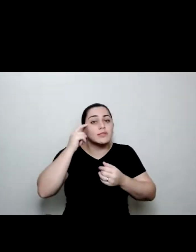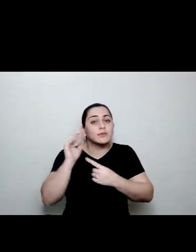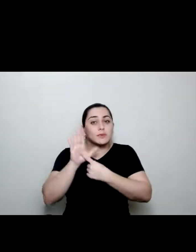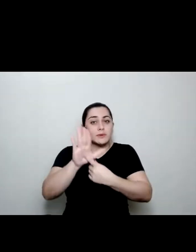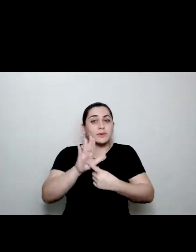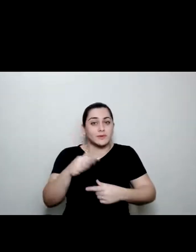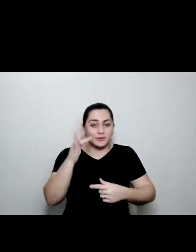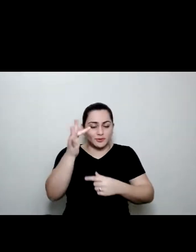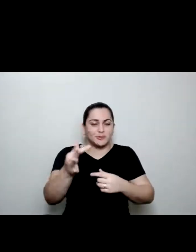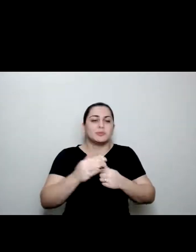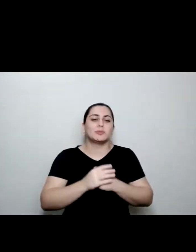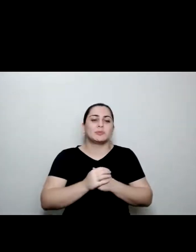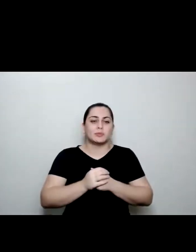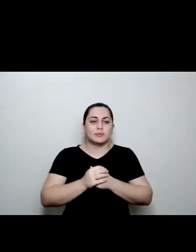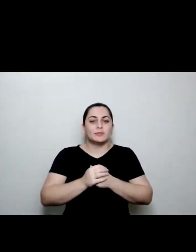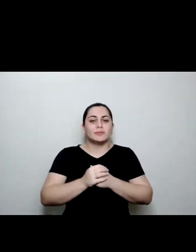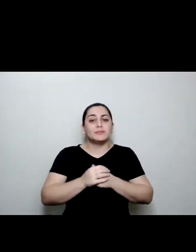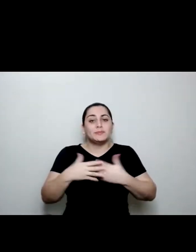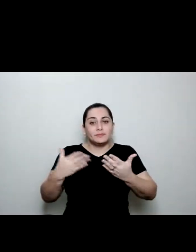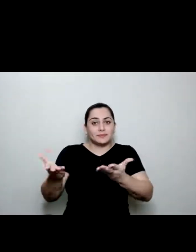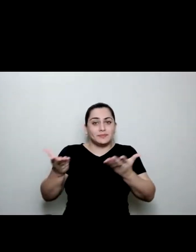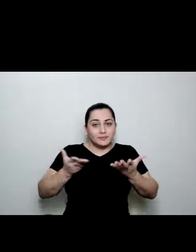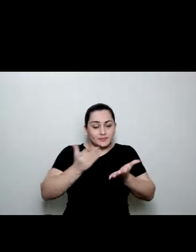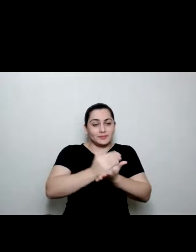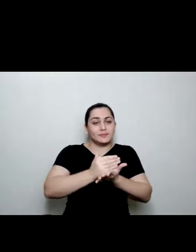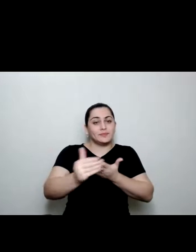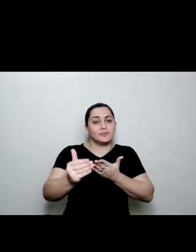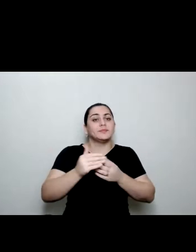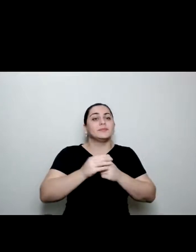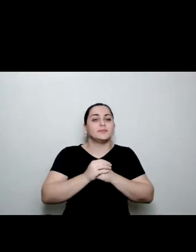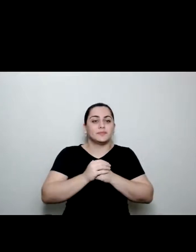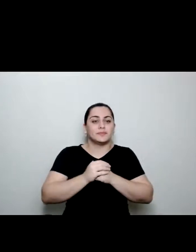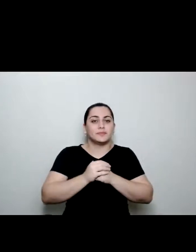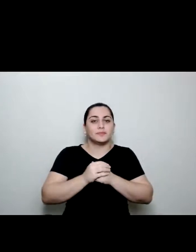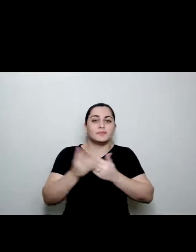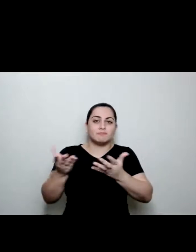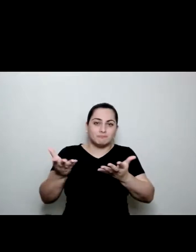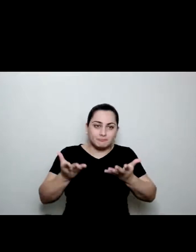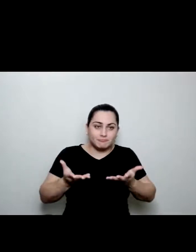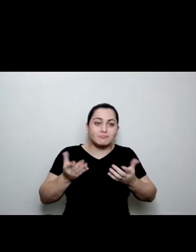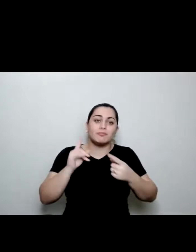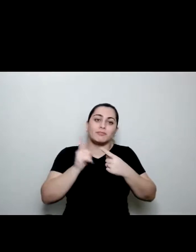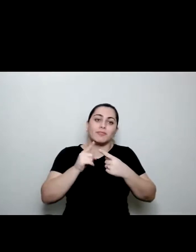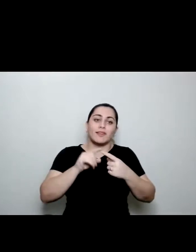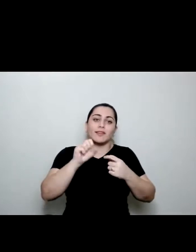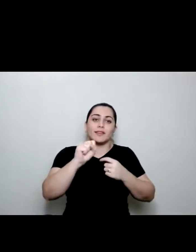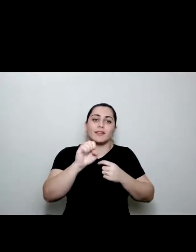exposição. Então, vou começar chamando nossos convidados. O primeiro é o